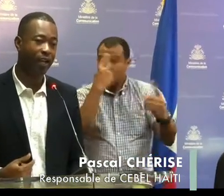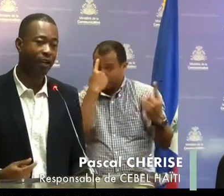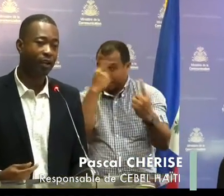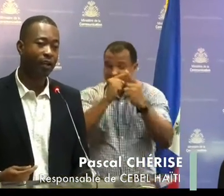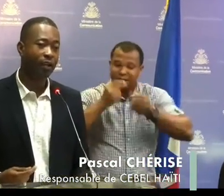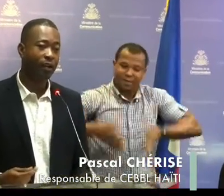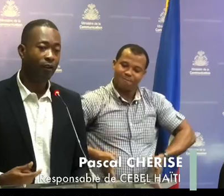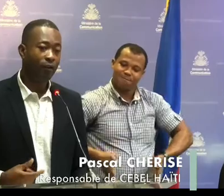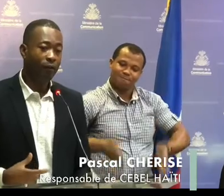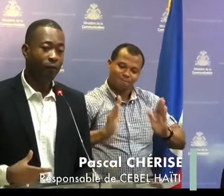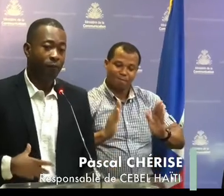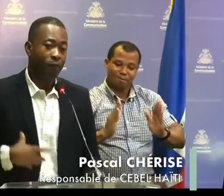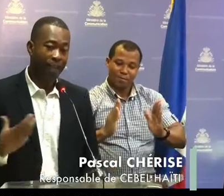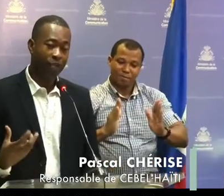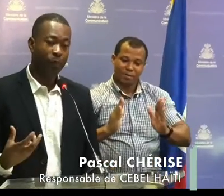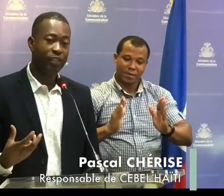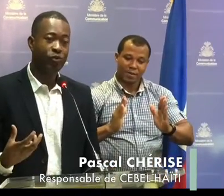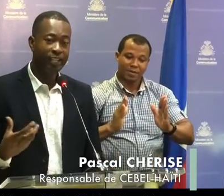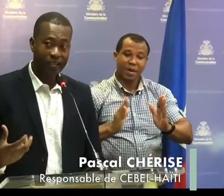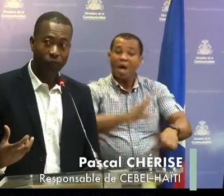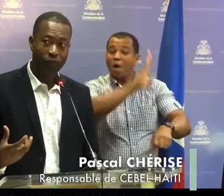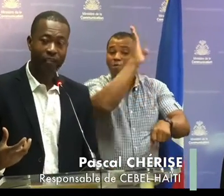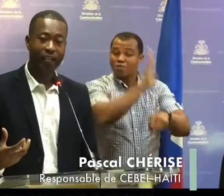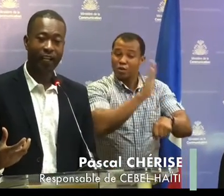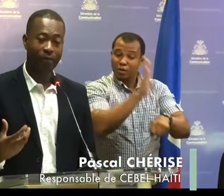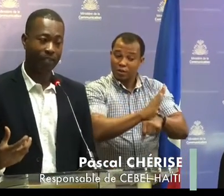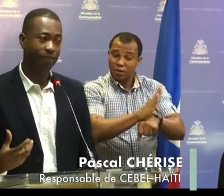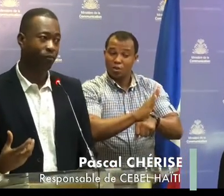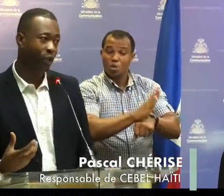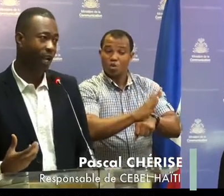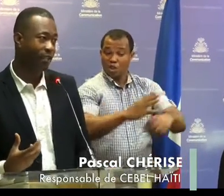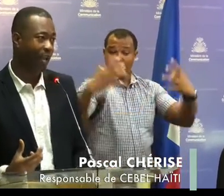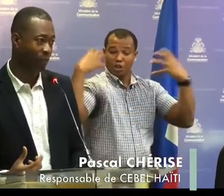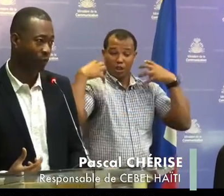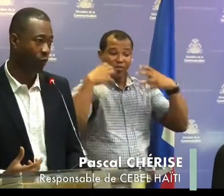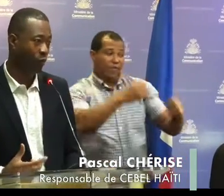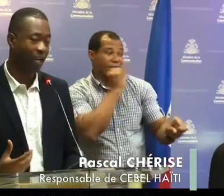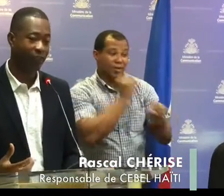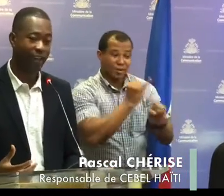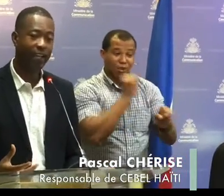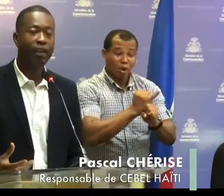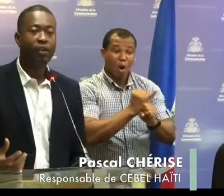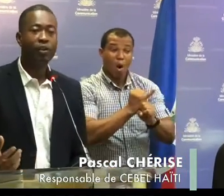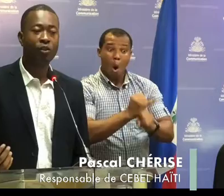temps faire entreprise découvrir capacité monde handicapé